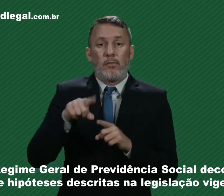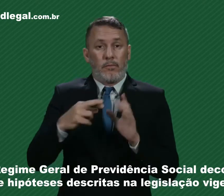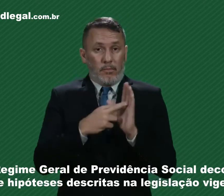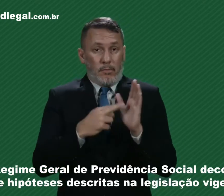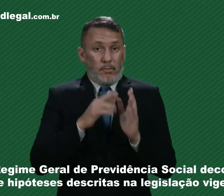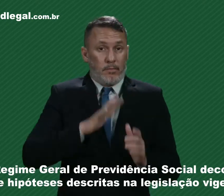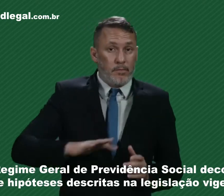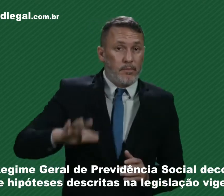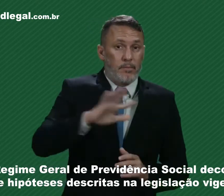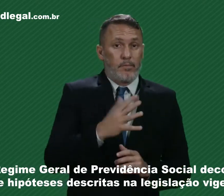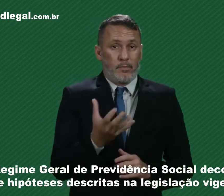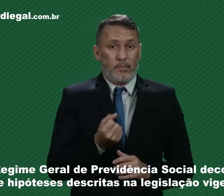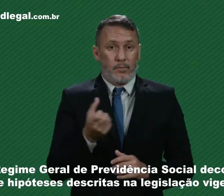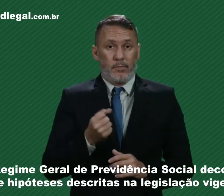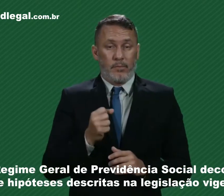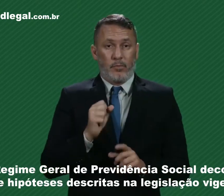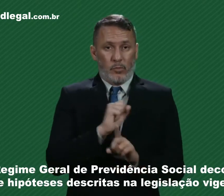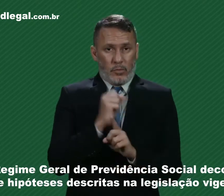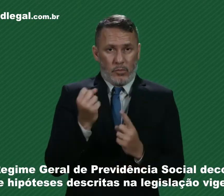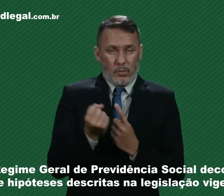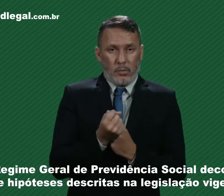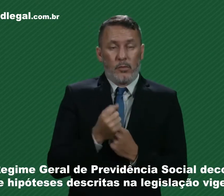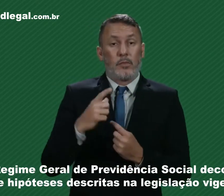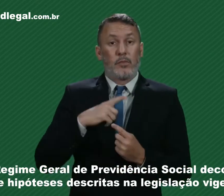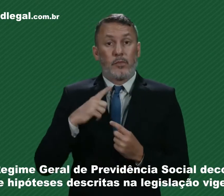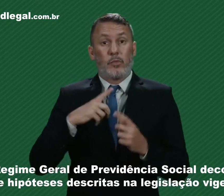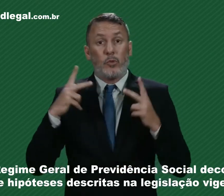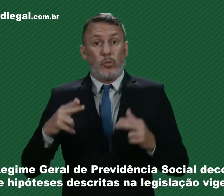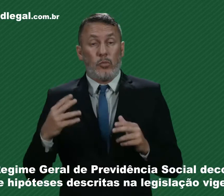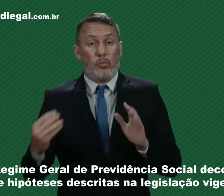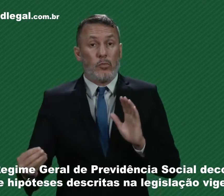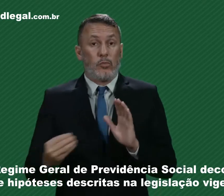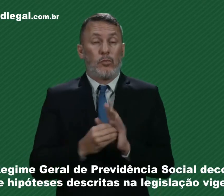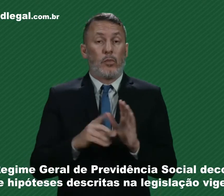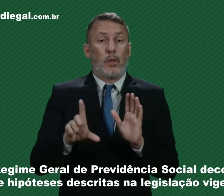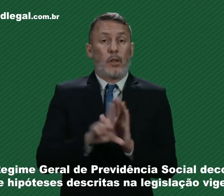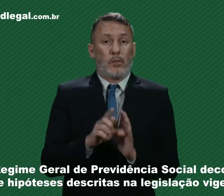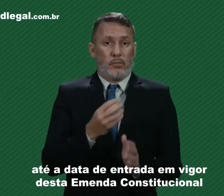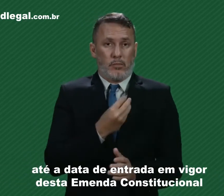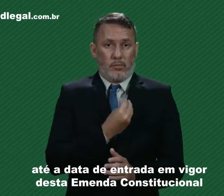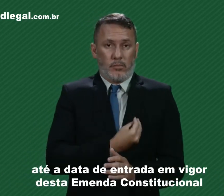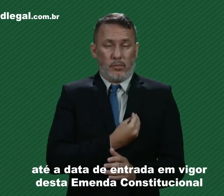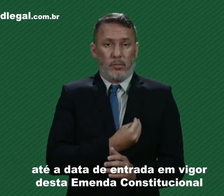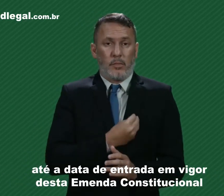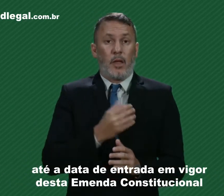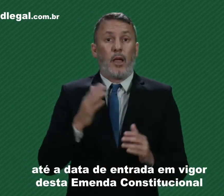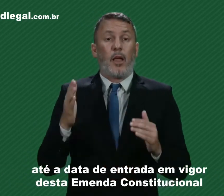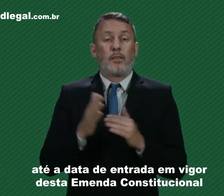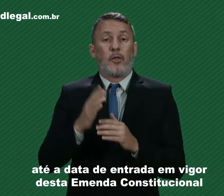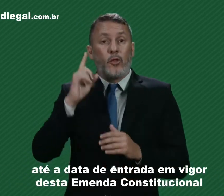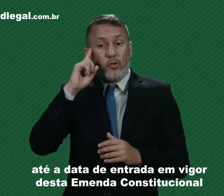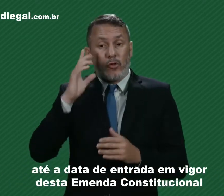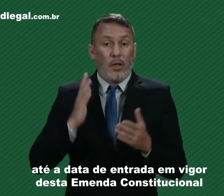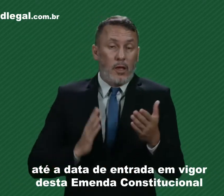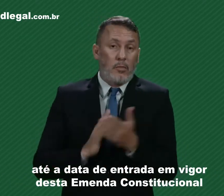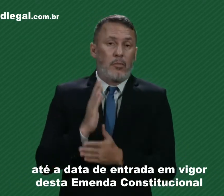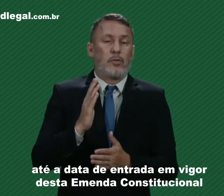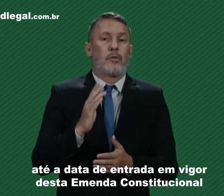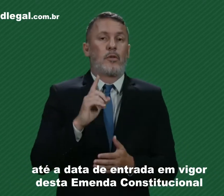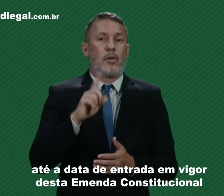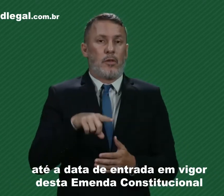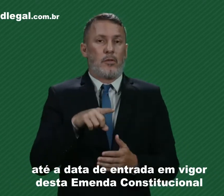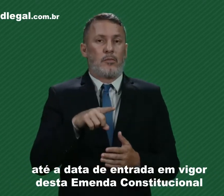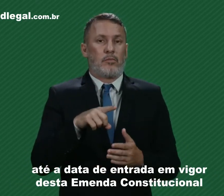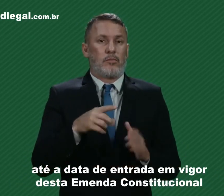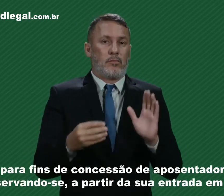geral da Previdência Social decorrente de hipóteses descritas na legislação vigente até a data de entrada em vigor desta